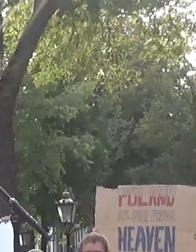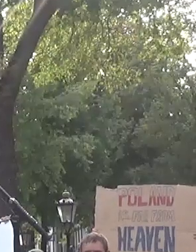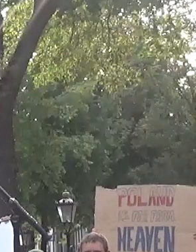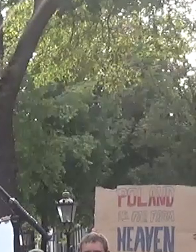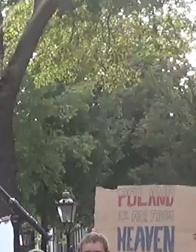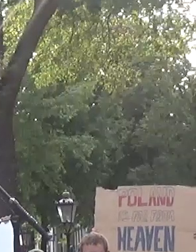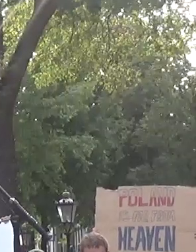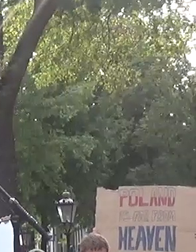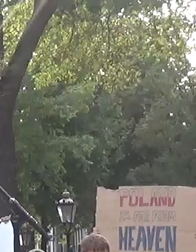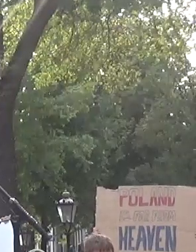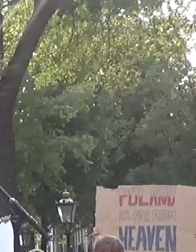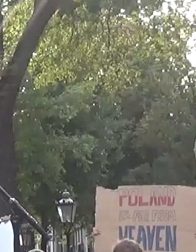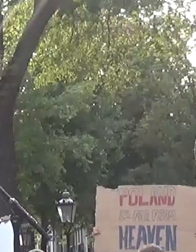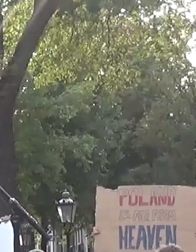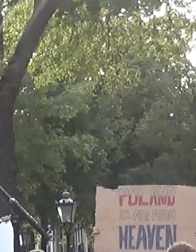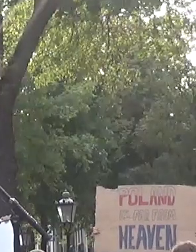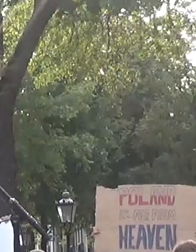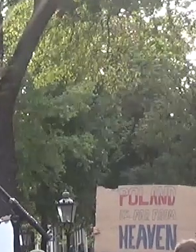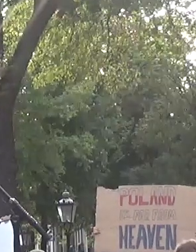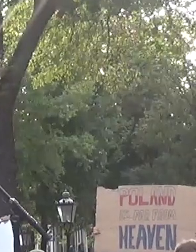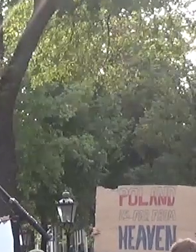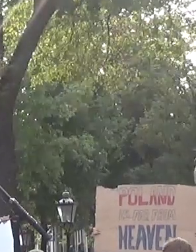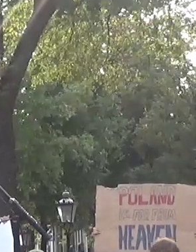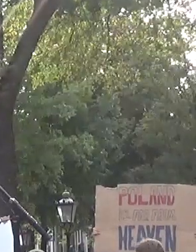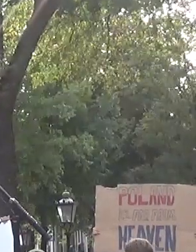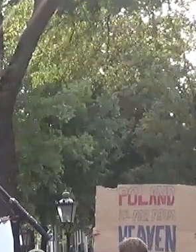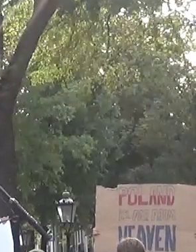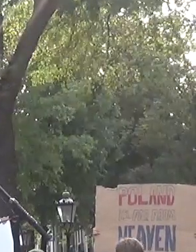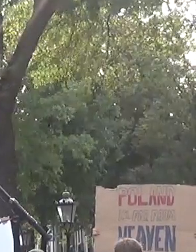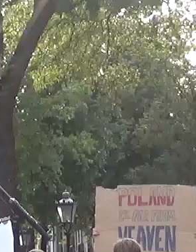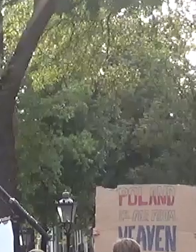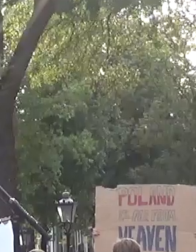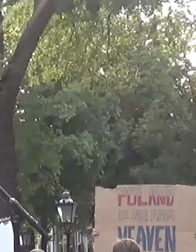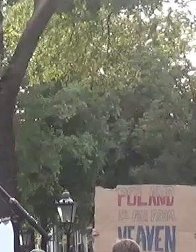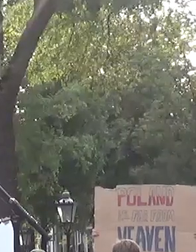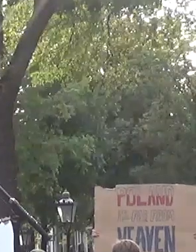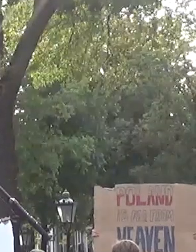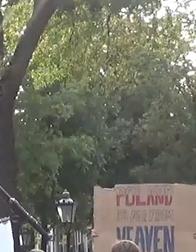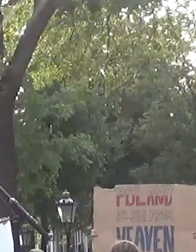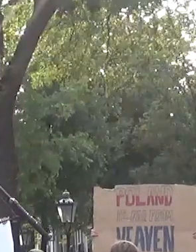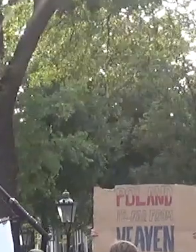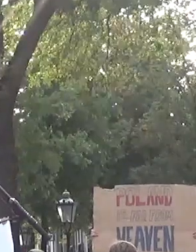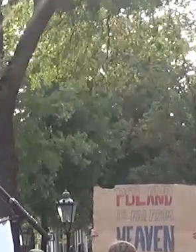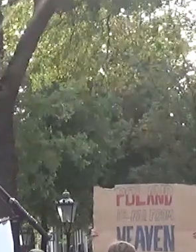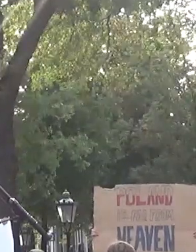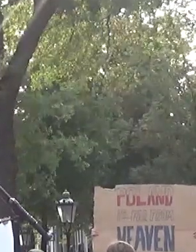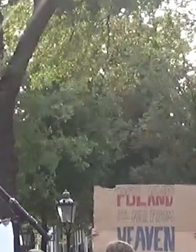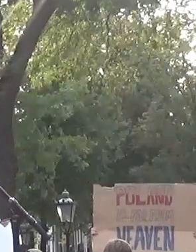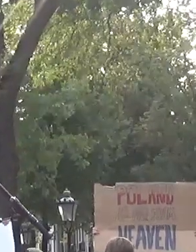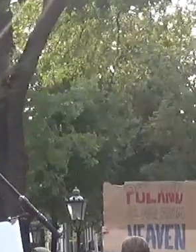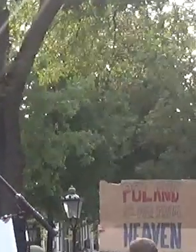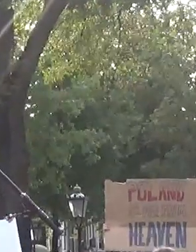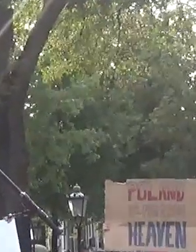langer welkom zijn? Wat is onderwijs waard als kinderen daar niet kennis maken met het leven zoals het zich voordoet in